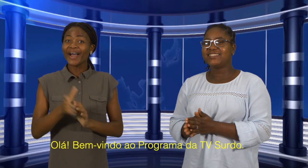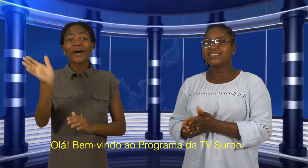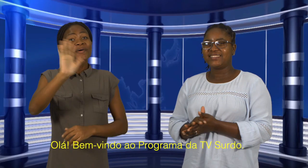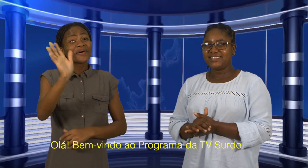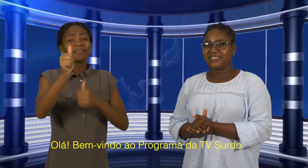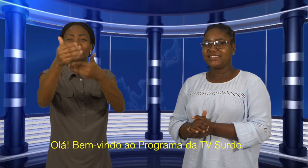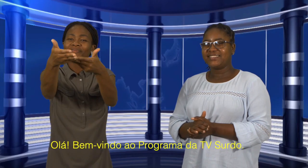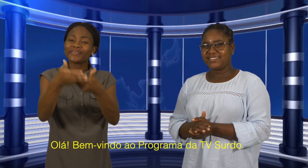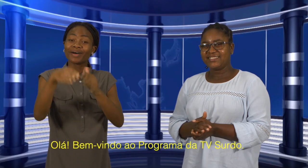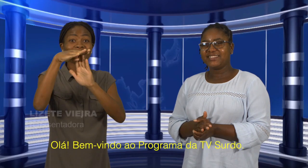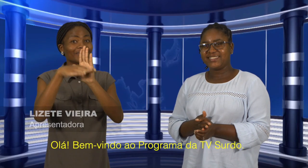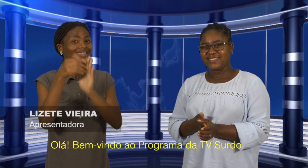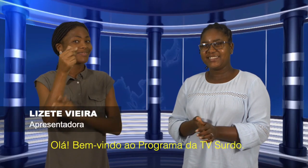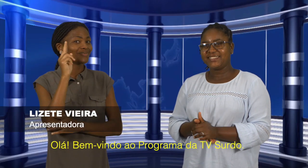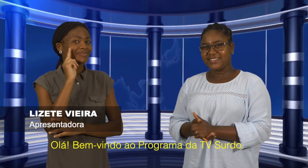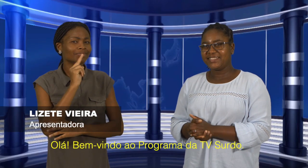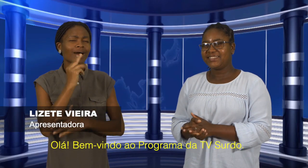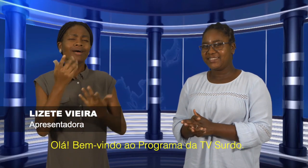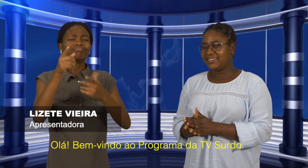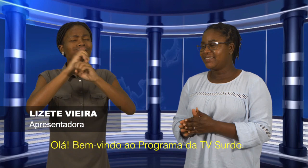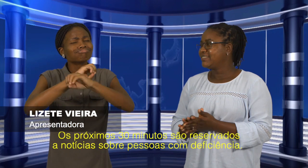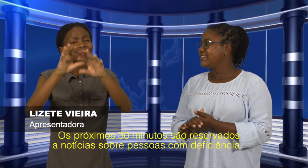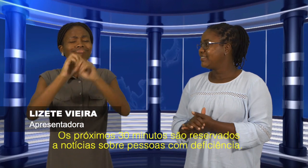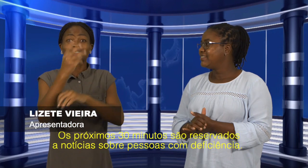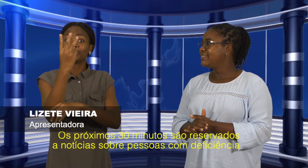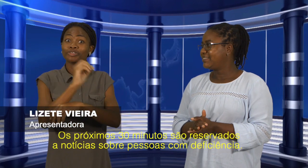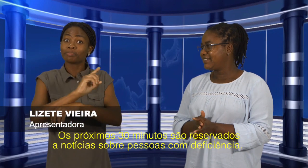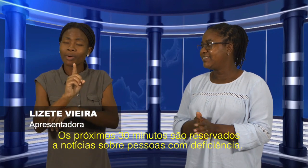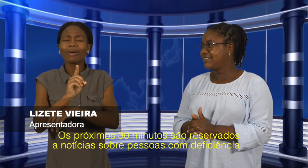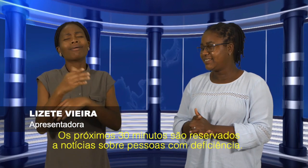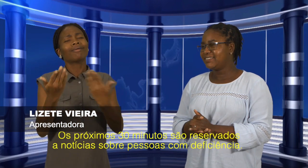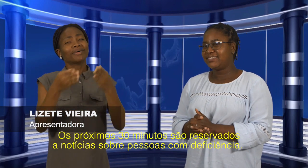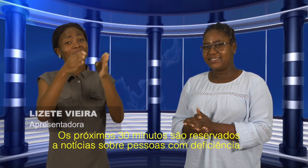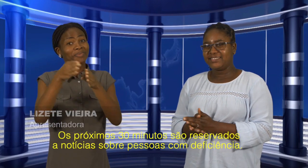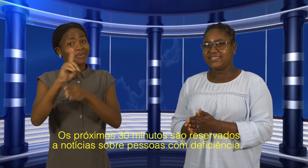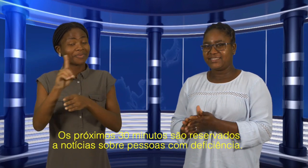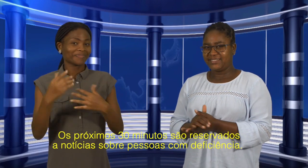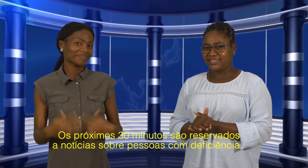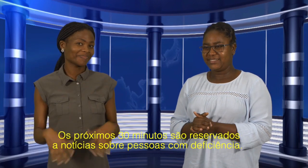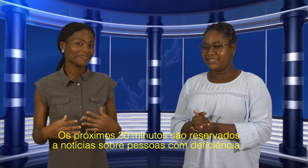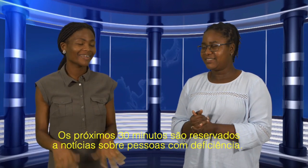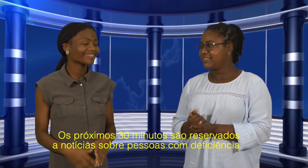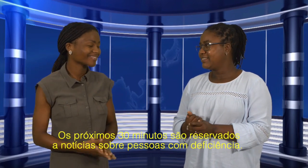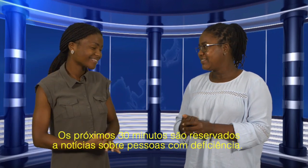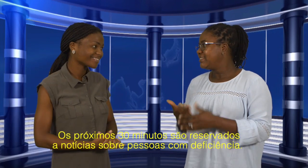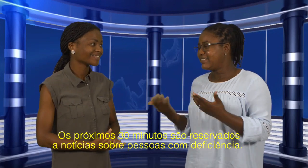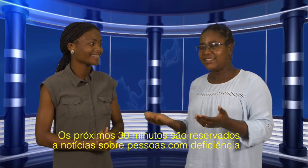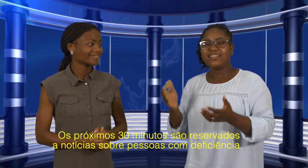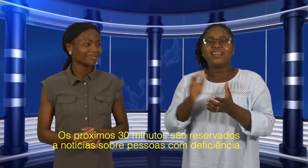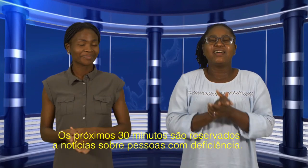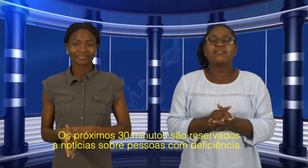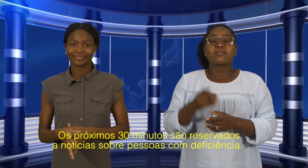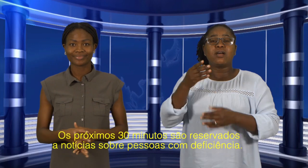Olá, bem-vindo ao programa da TV Surdo. Os próximos 30 minutos são reservados a notícias